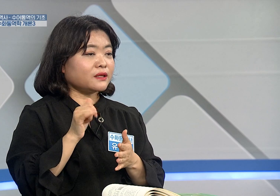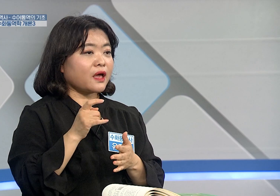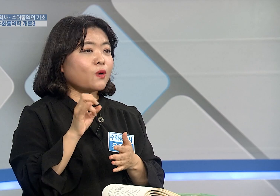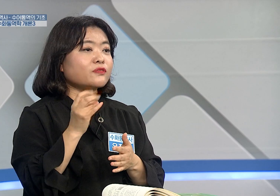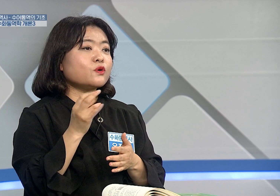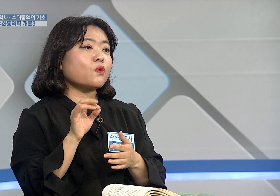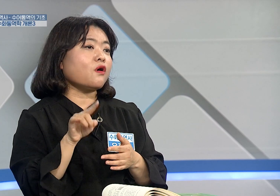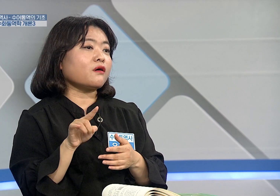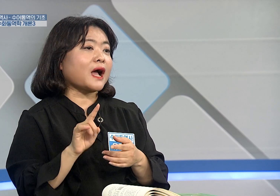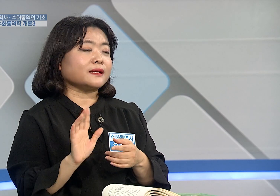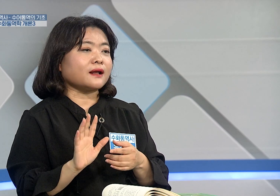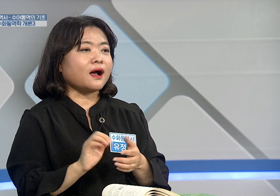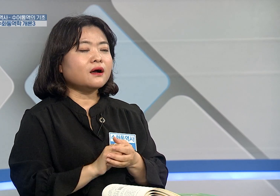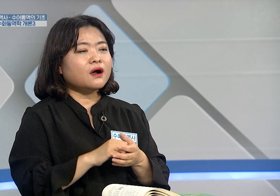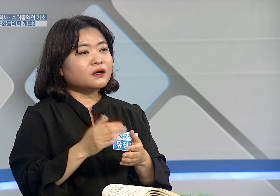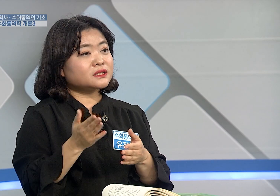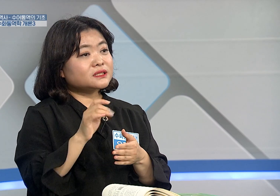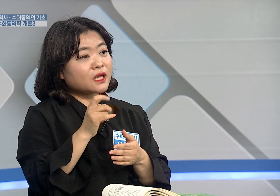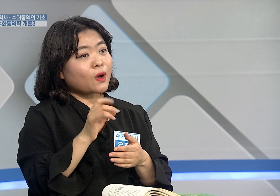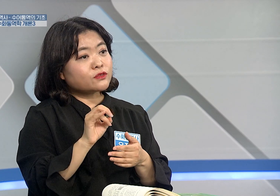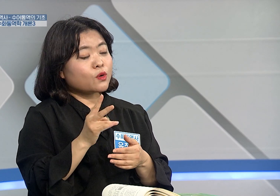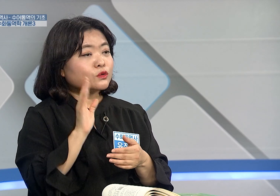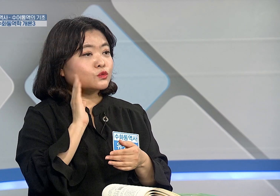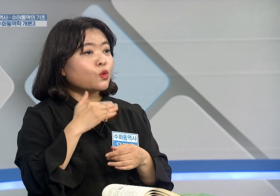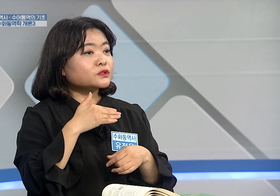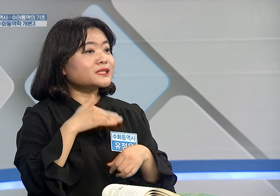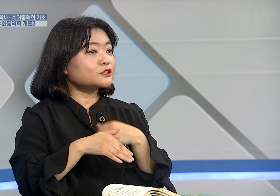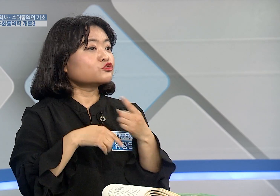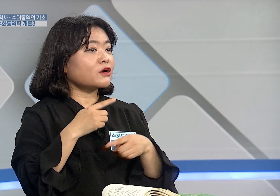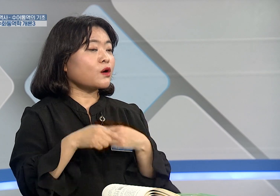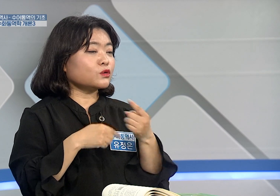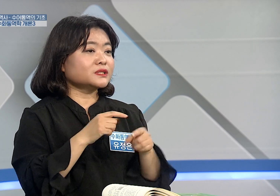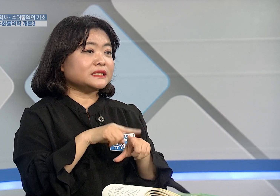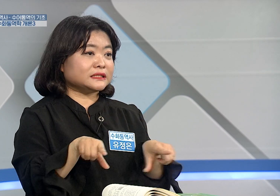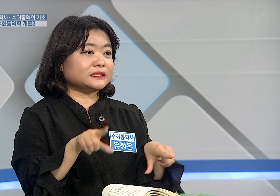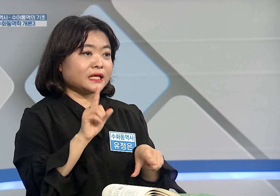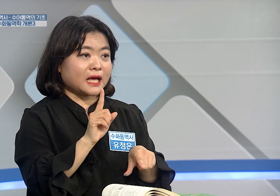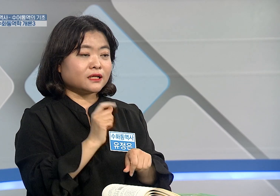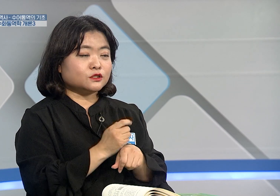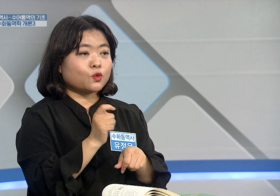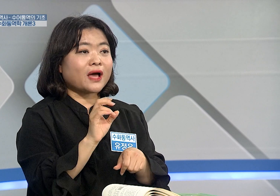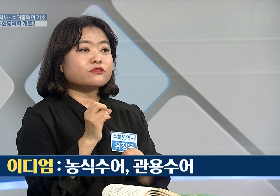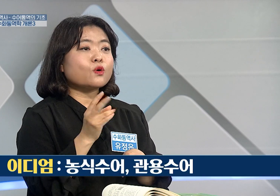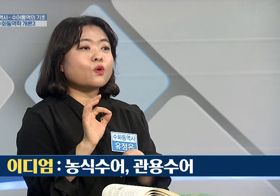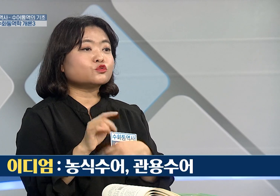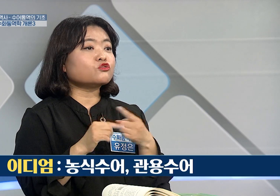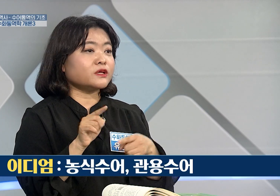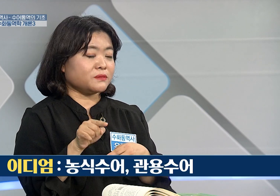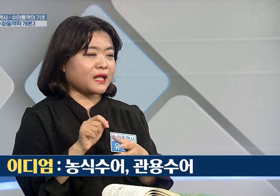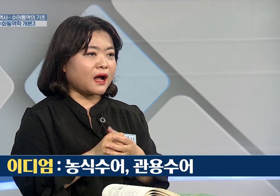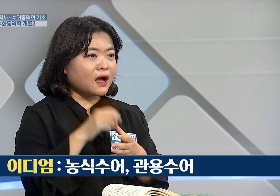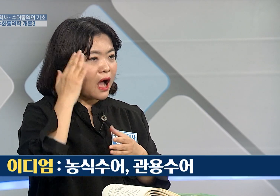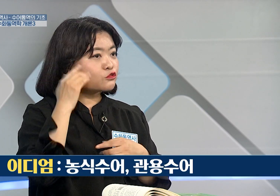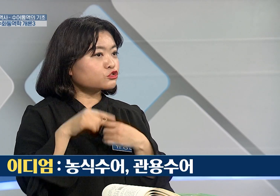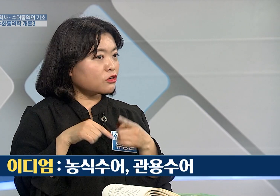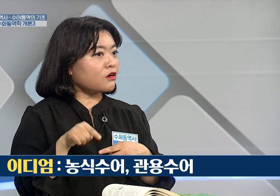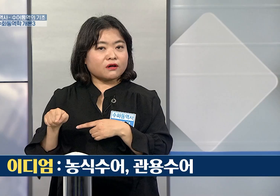있는데 관용어가 아니라 어쨌든 그게 농식 수어라고 흔히들 얘기하는 관용 수어입니다. 한국